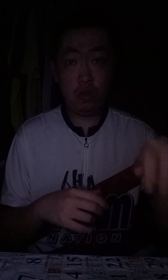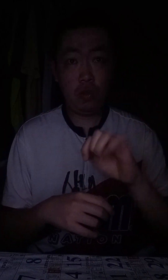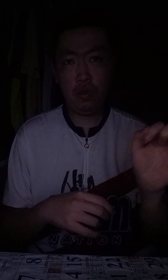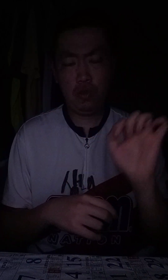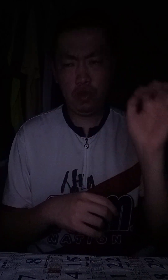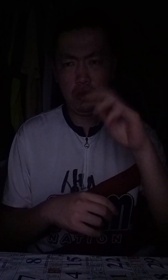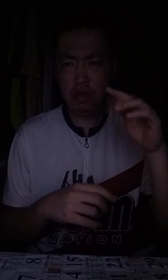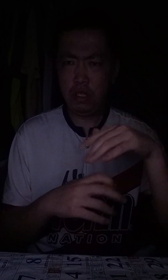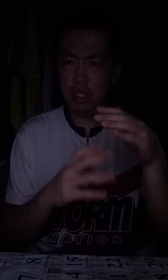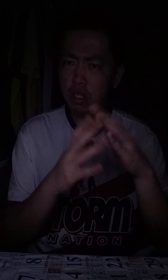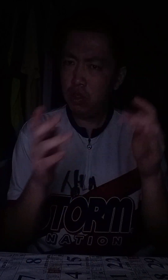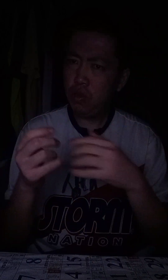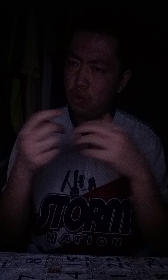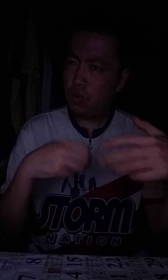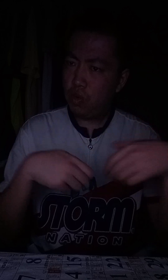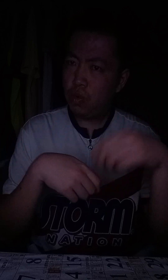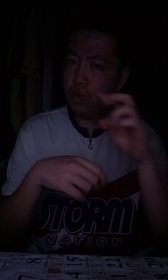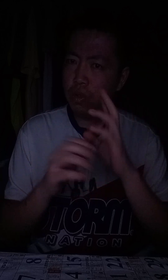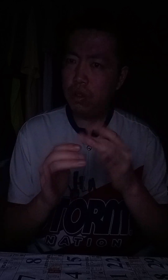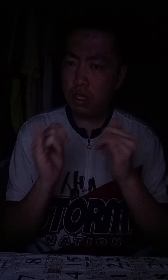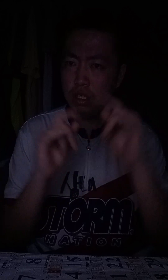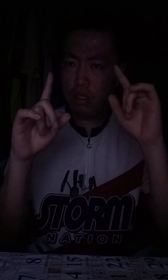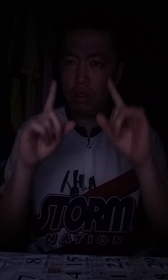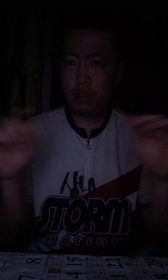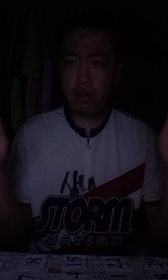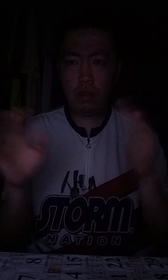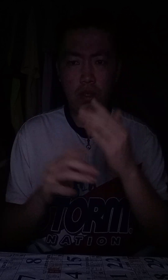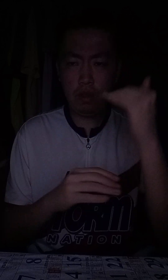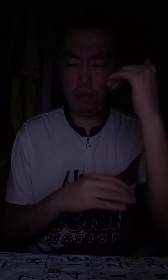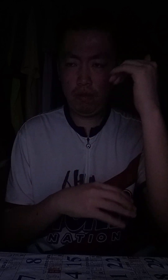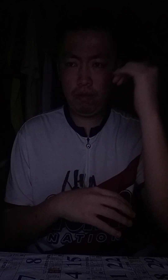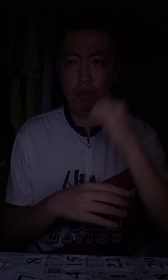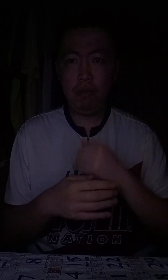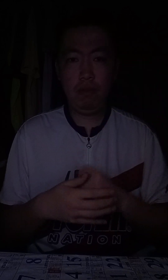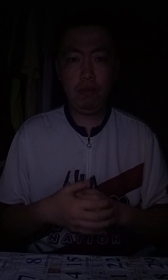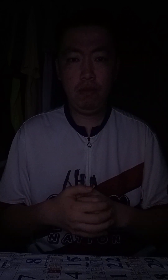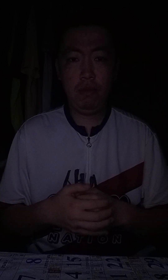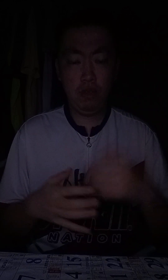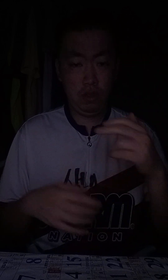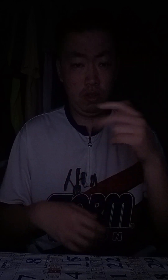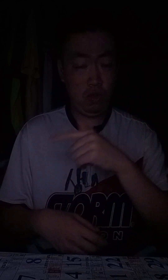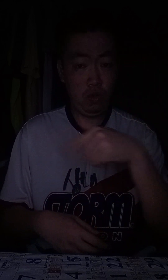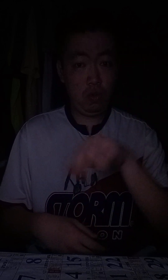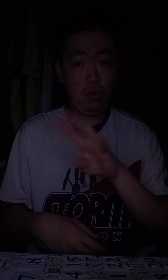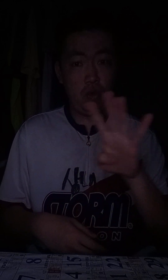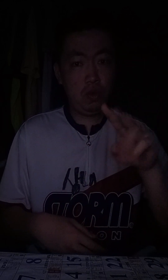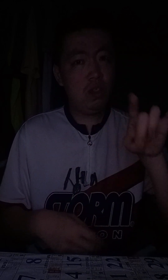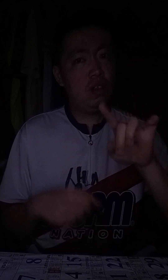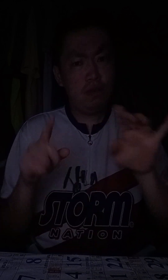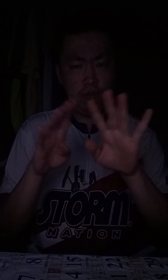운전자가 개입된 교통사고의 증가세는 가파릅니다. 최근 4년간 무려 70%가